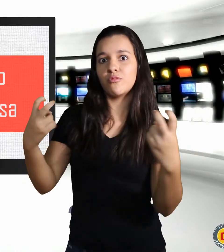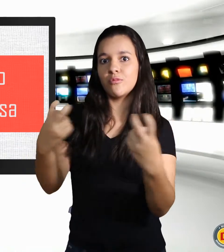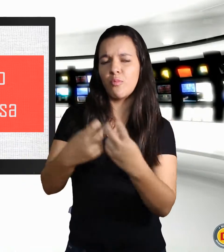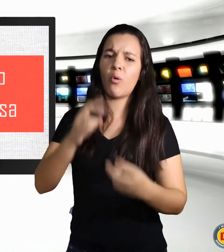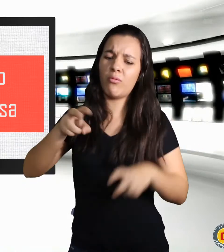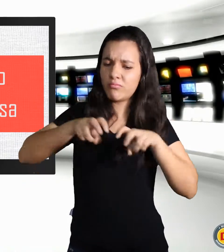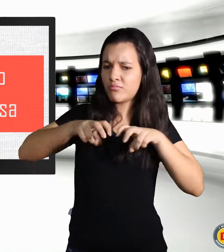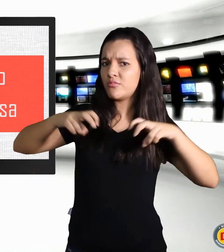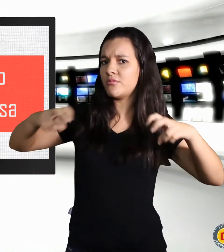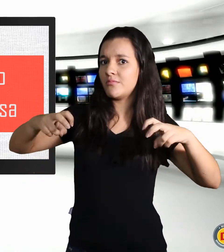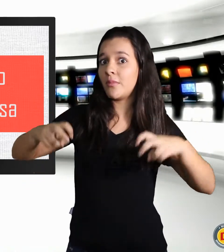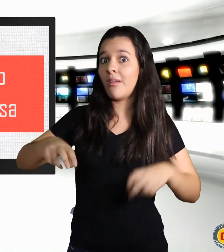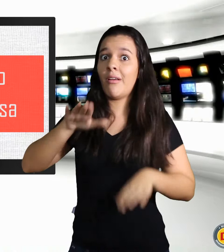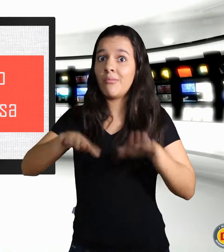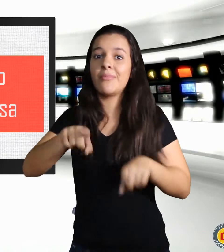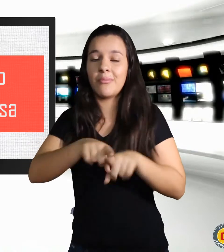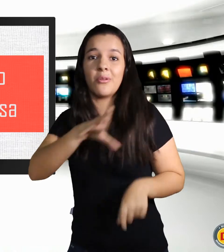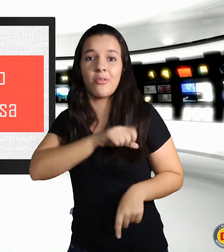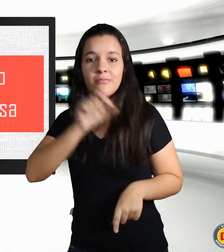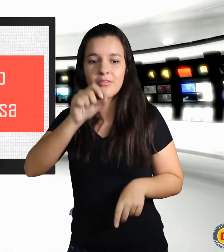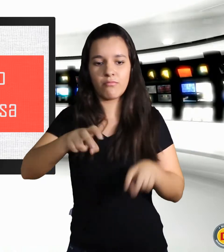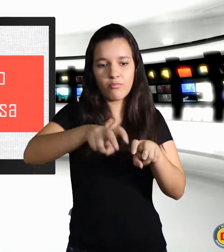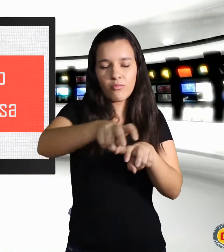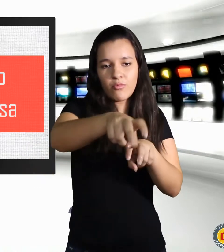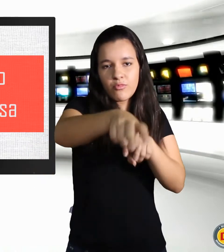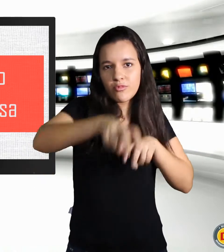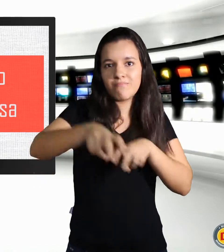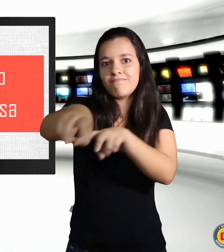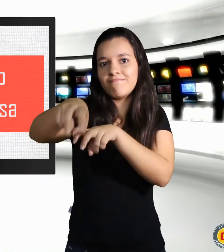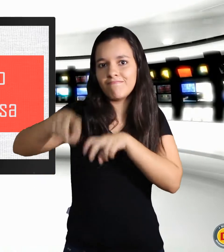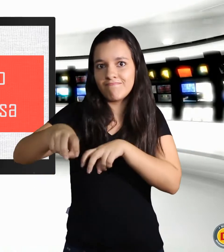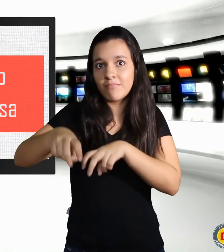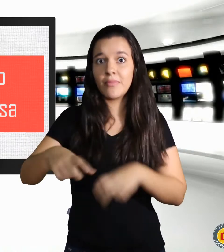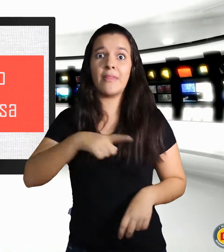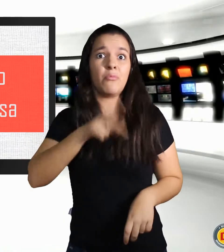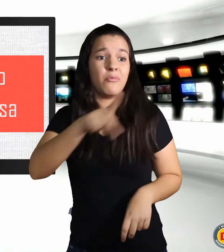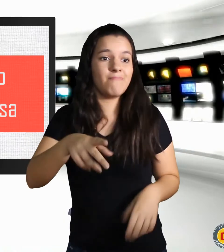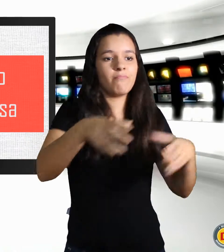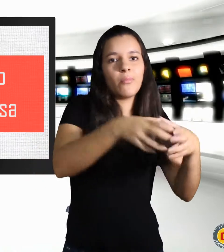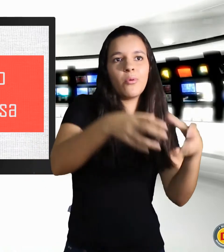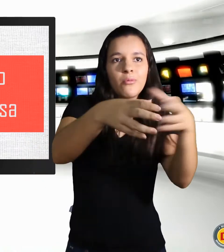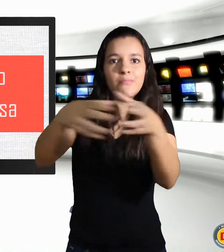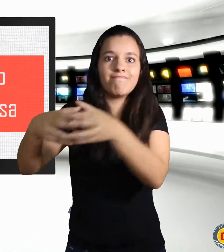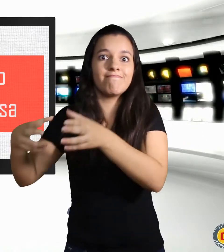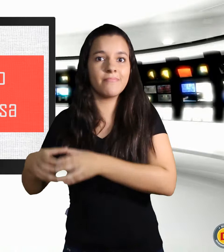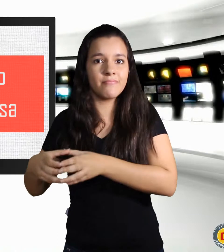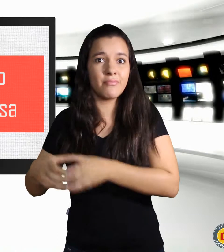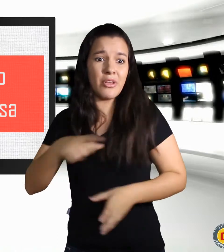círculos ou semicírculos. Outros organizam em fileiras e colunas, ou ainda em grupos. Diante